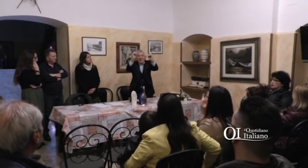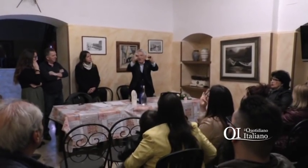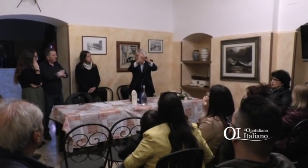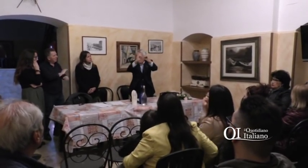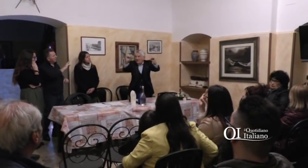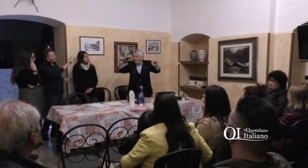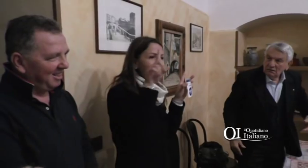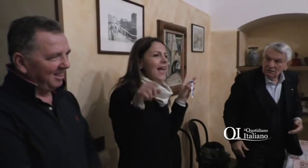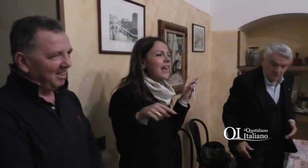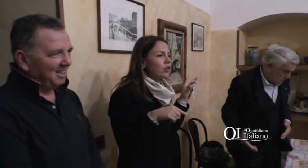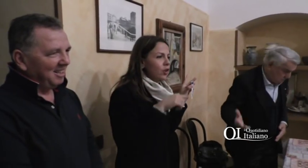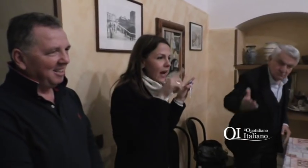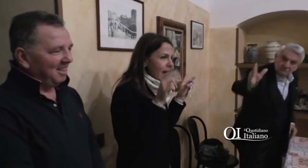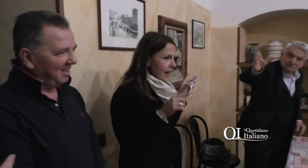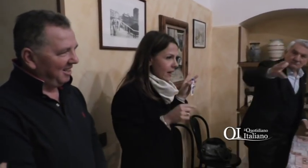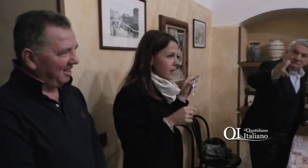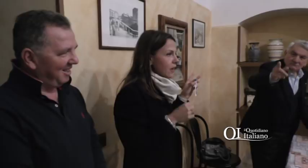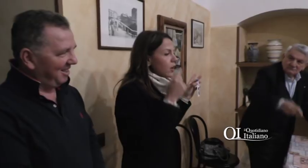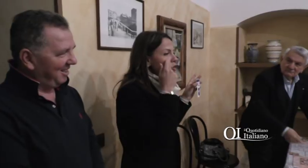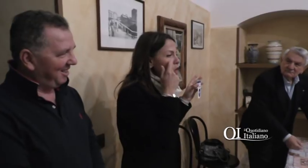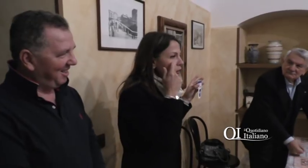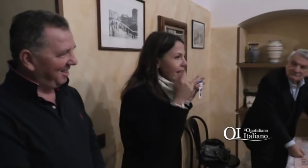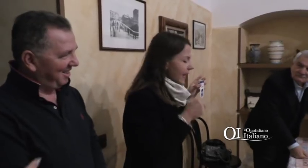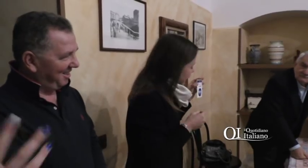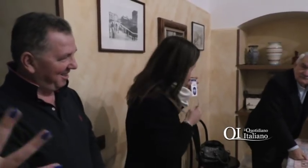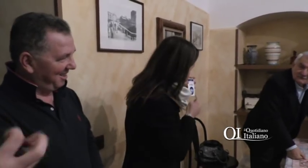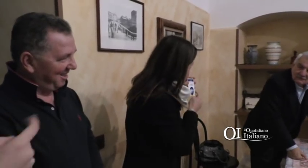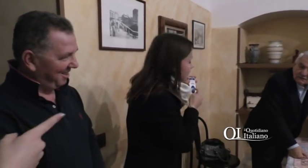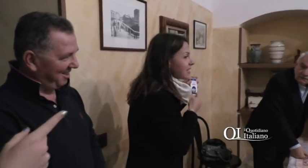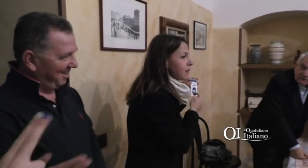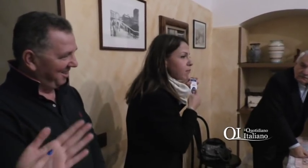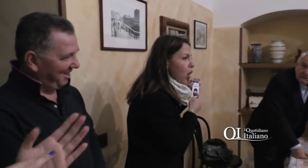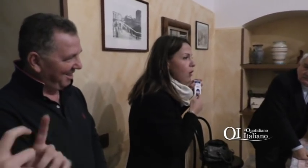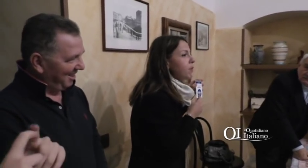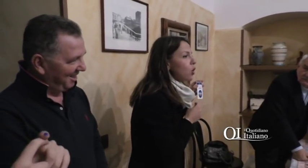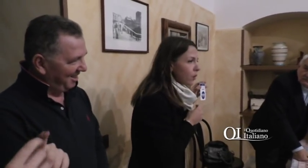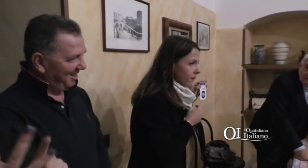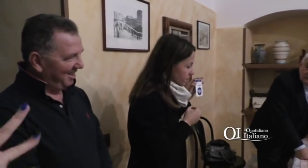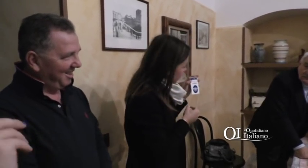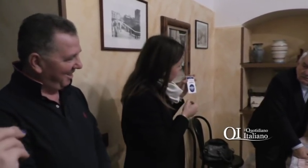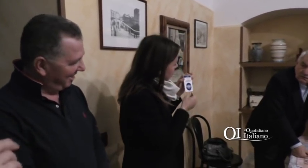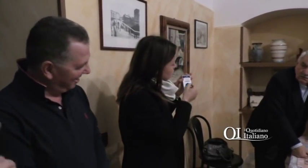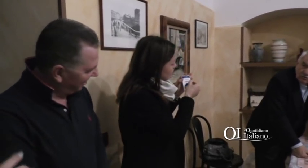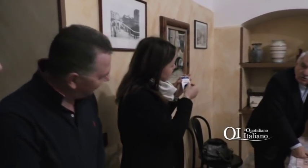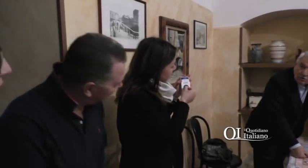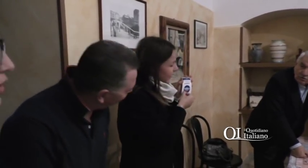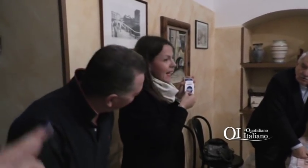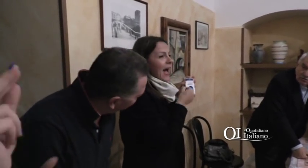Sulla scheda elettorale troverete il simbolo blu dove mettere la